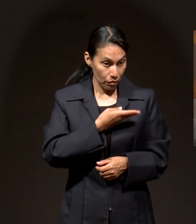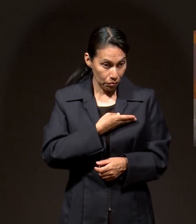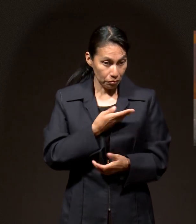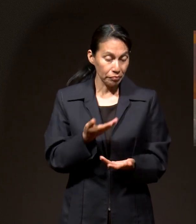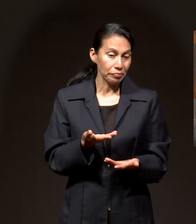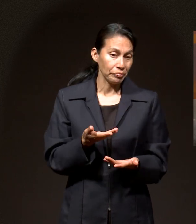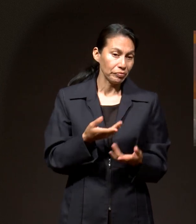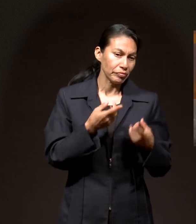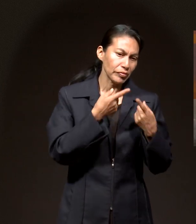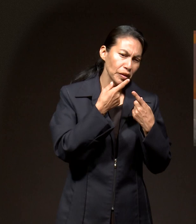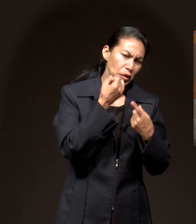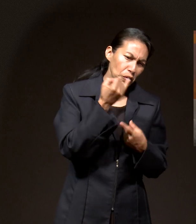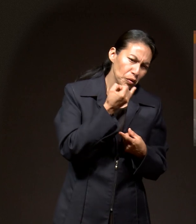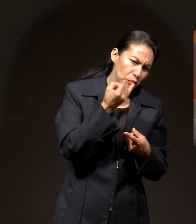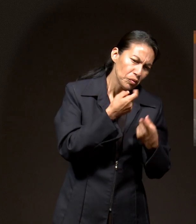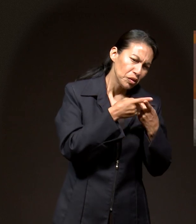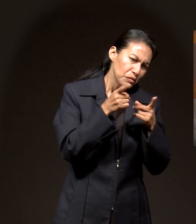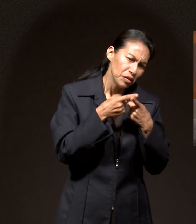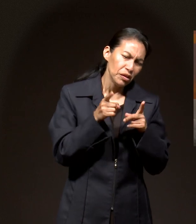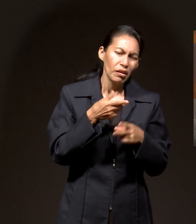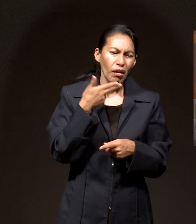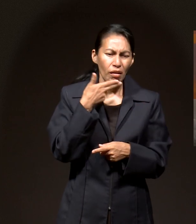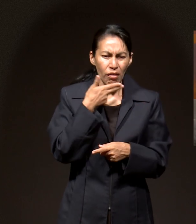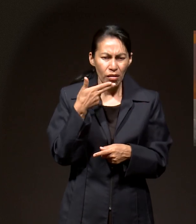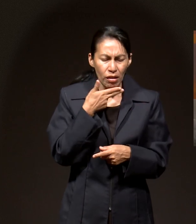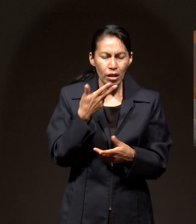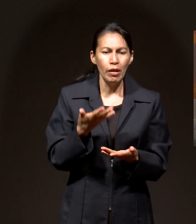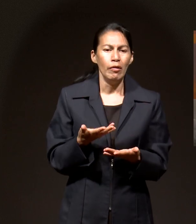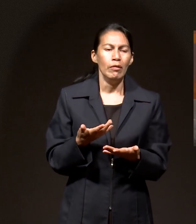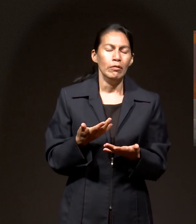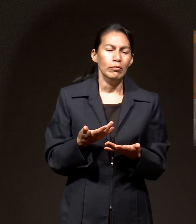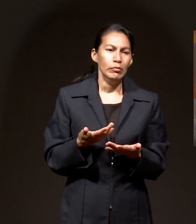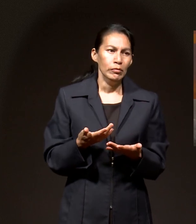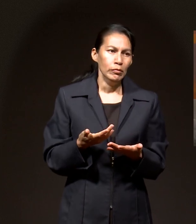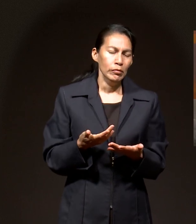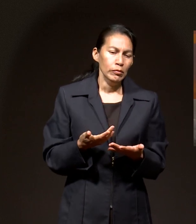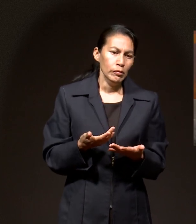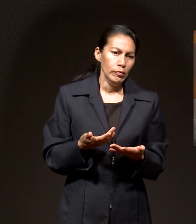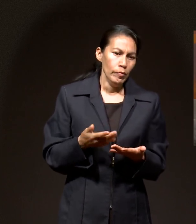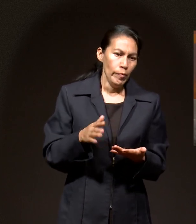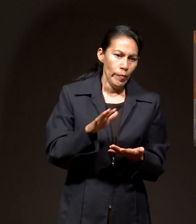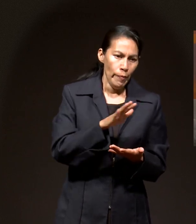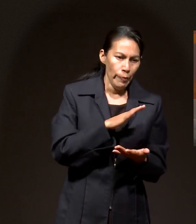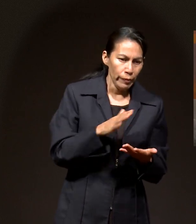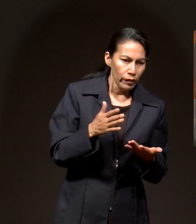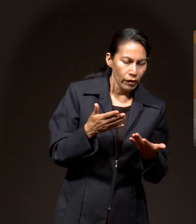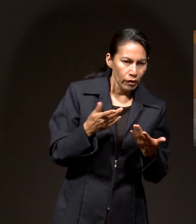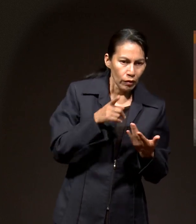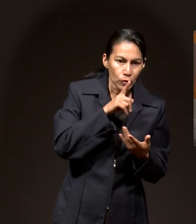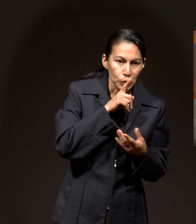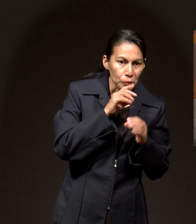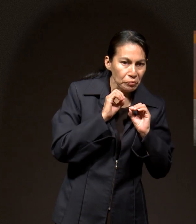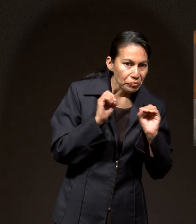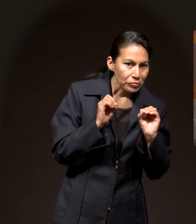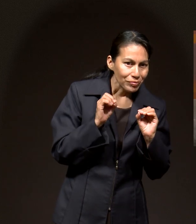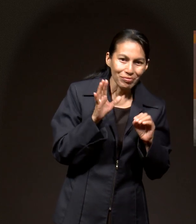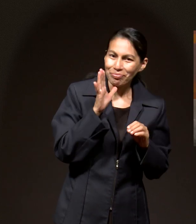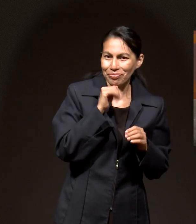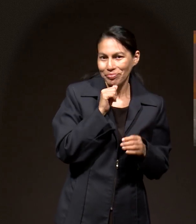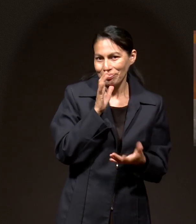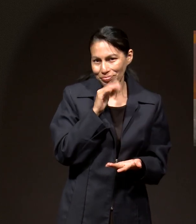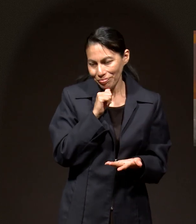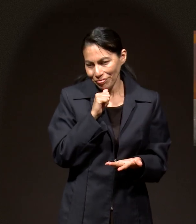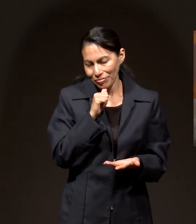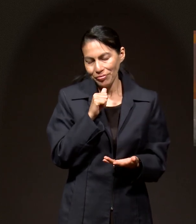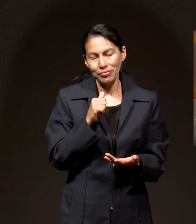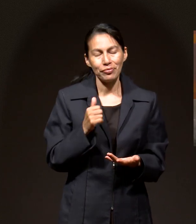no nada más en el español, mientras uno va avanzando con el idioma hebreo, va teniendo también esa herramienta y no podemos